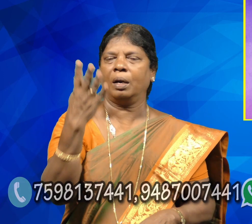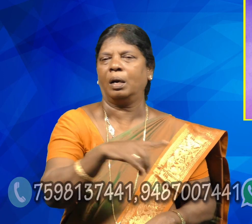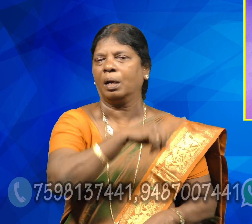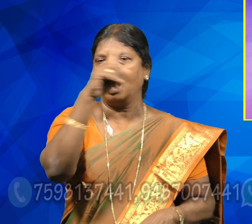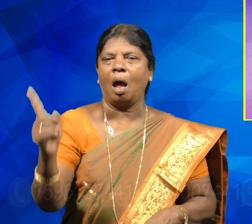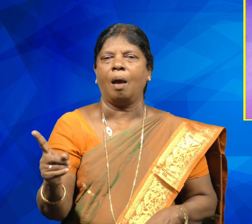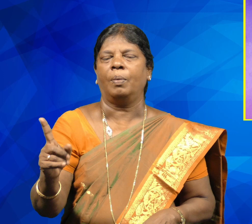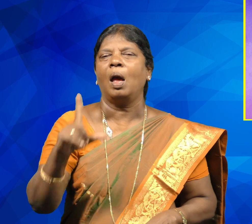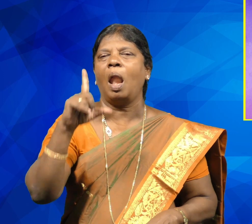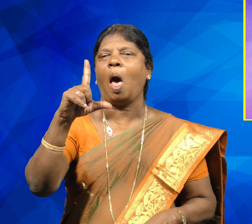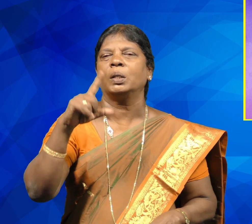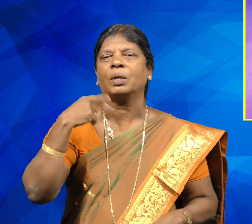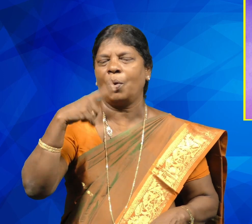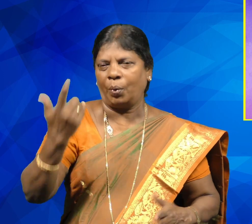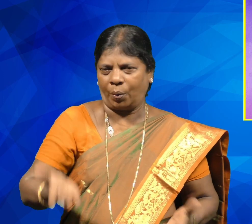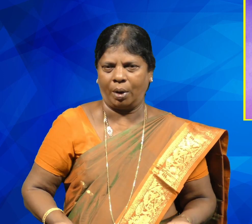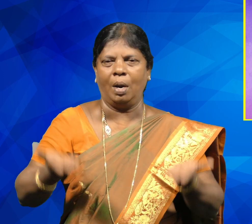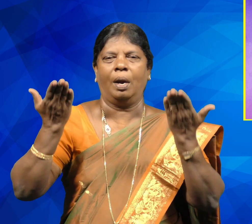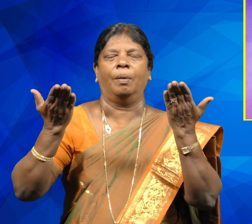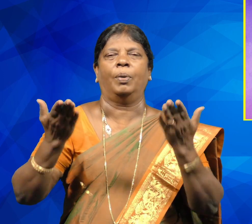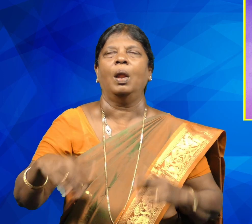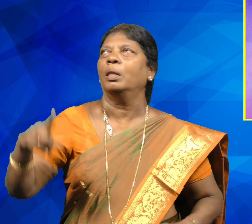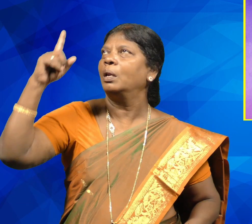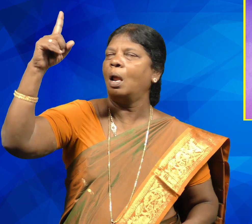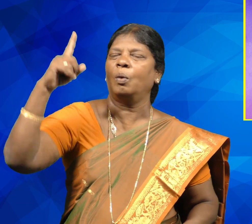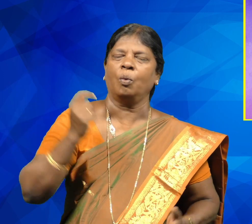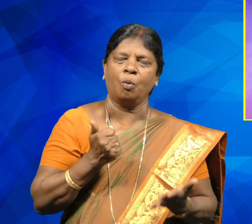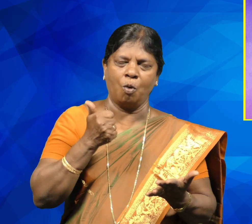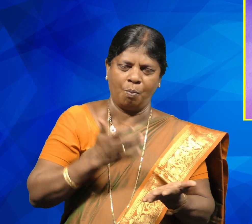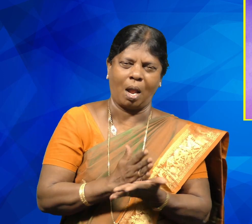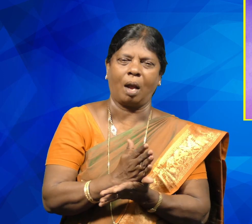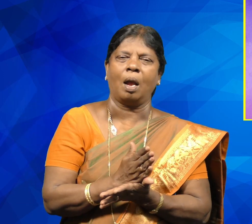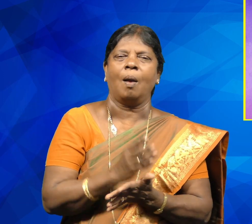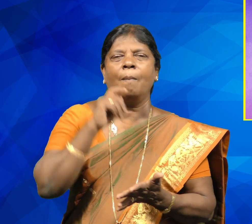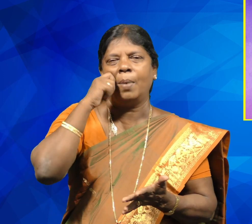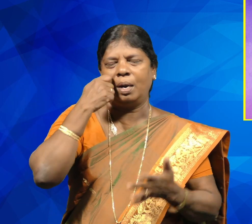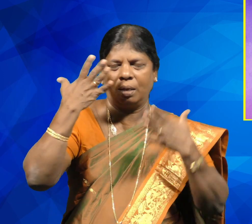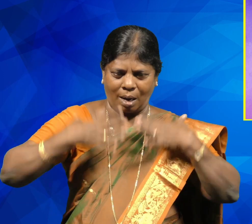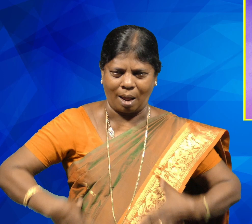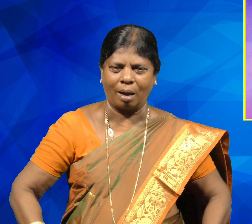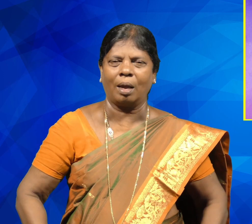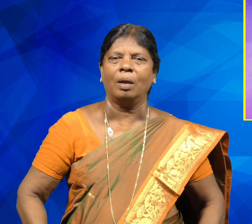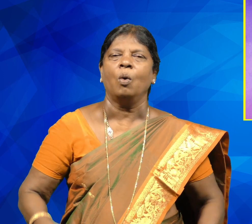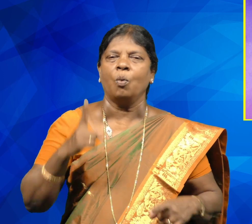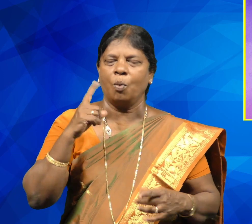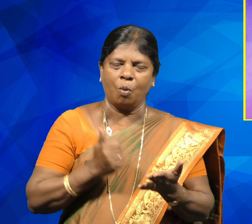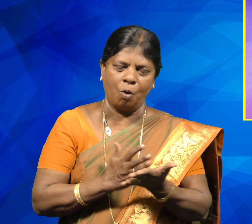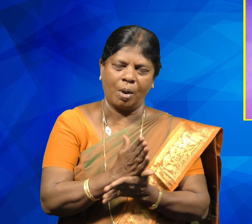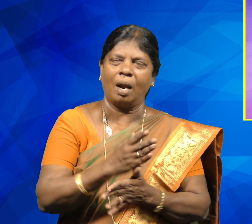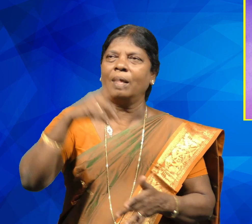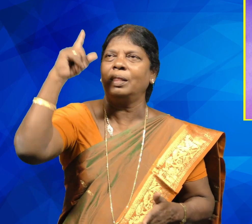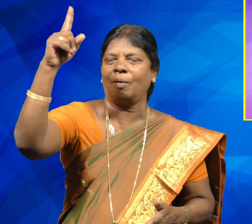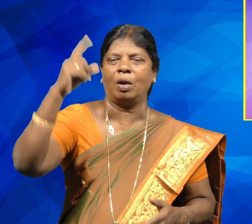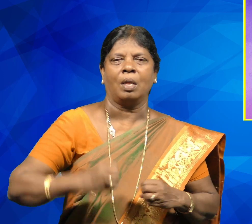அப்புறம் 4 நாட்கள் பிறகுட உயிரோடு எழுப்பினார். இதெல்லாம் தான் ஒரு கடவுள், உண்மையாக மனித உருவில் இருந்தாலும்